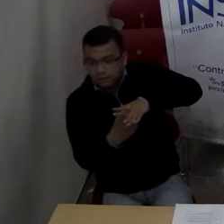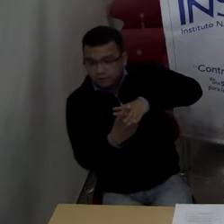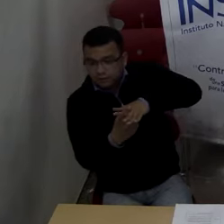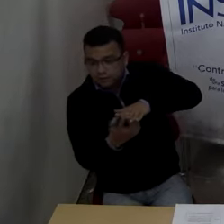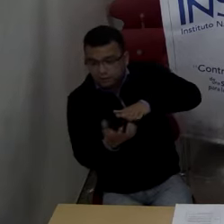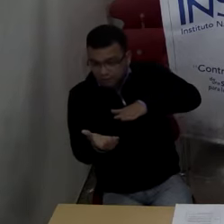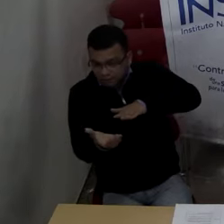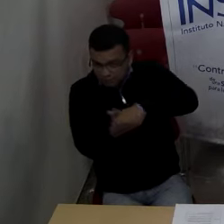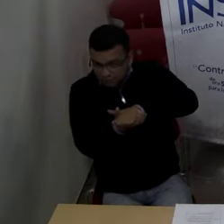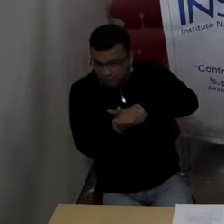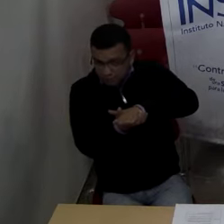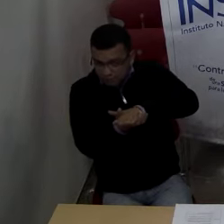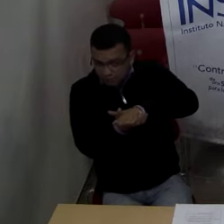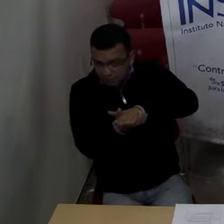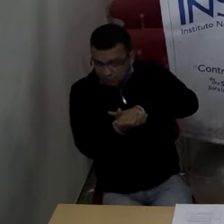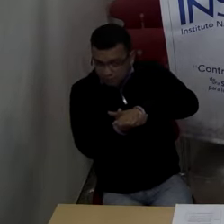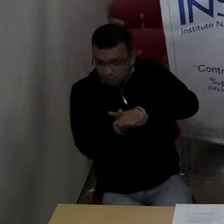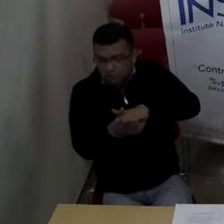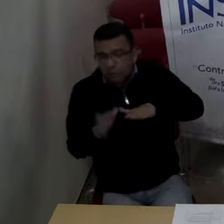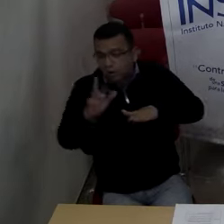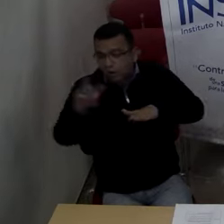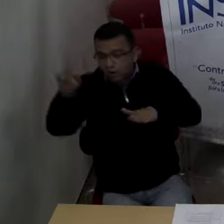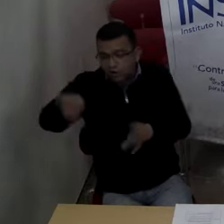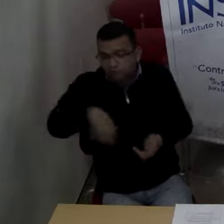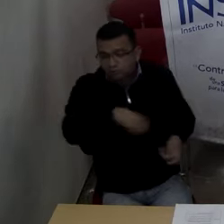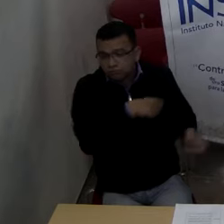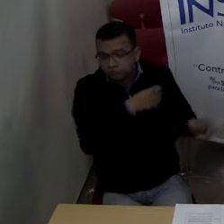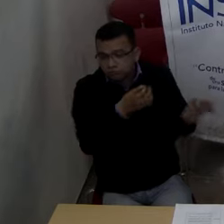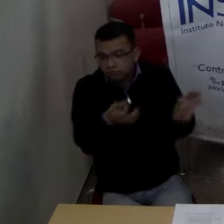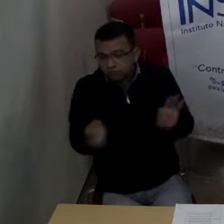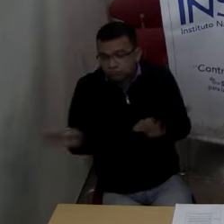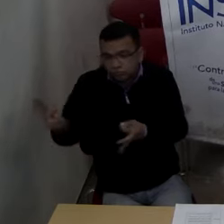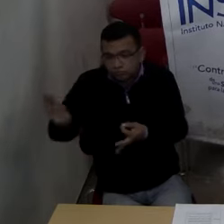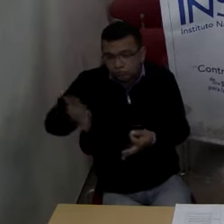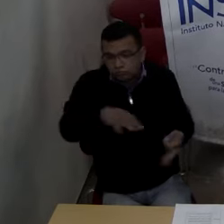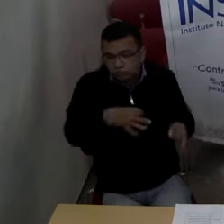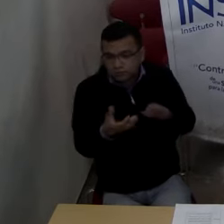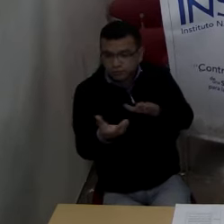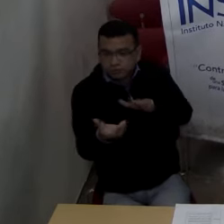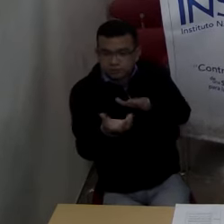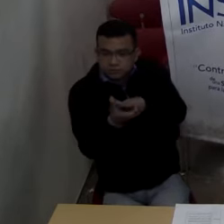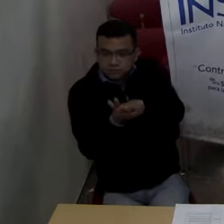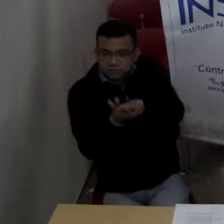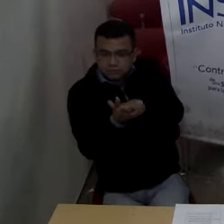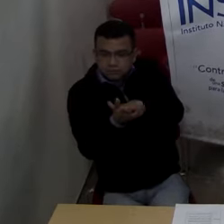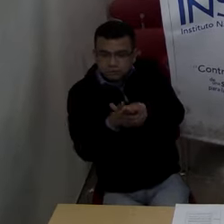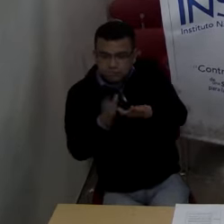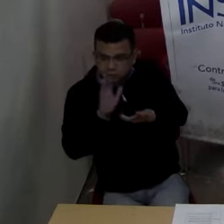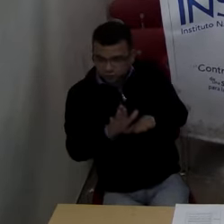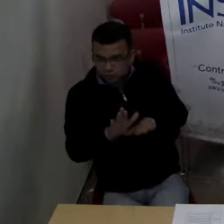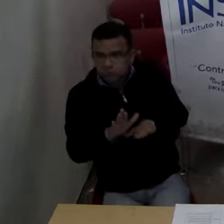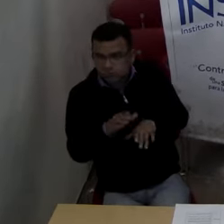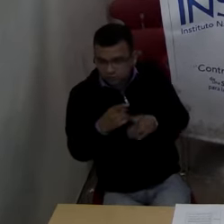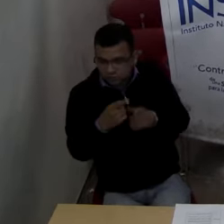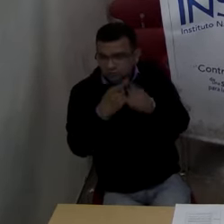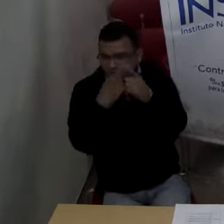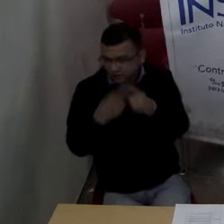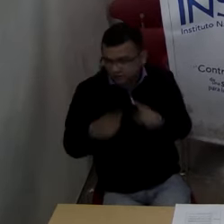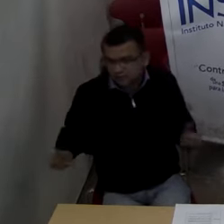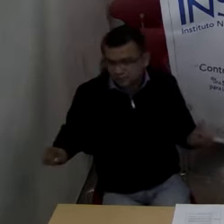son diferentes, por ejemplo, una sandalia de un zapato tenis. ¿Mm?